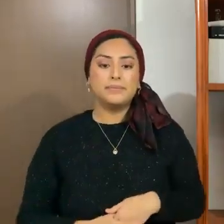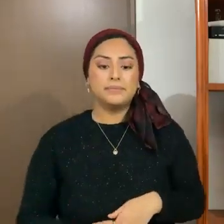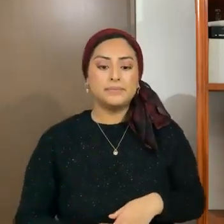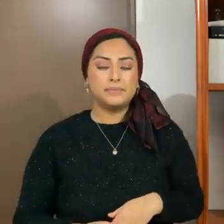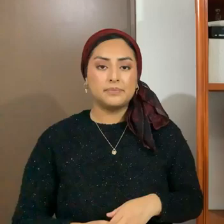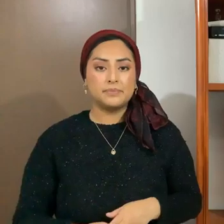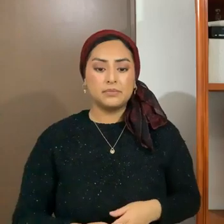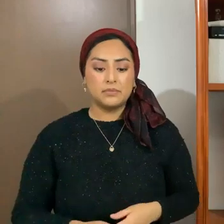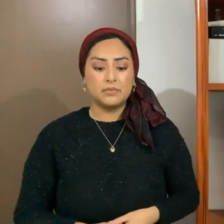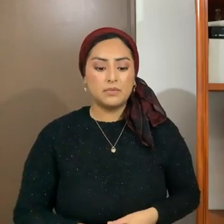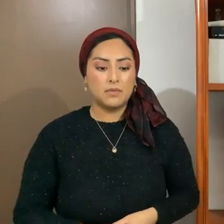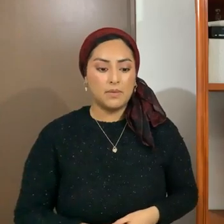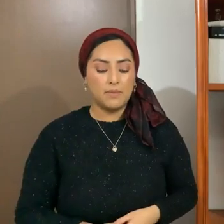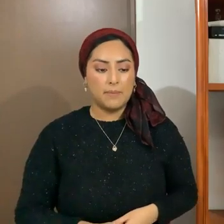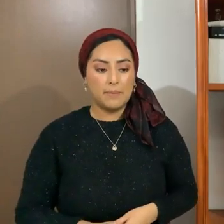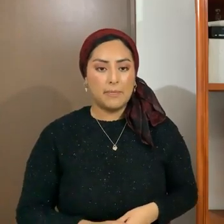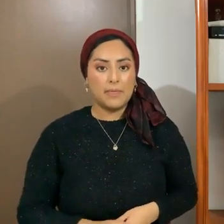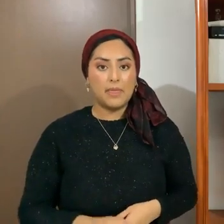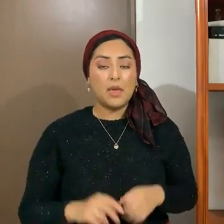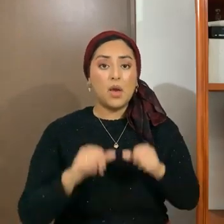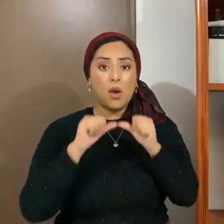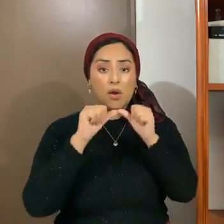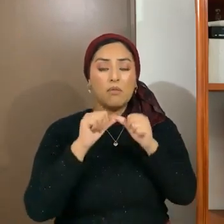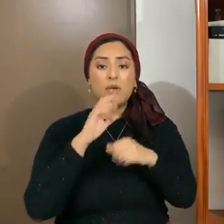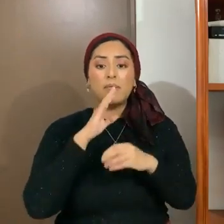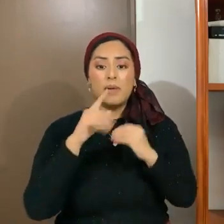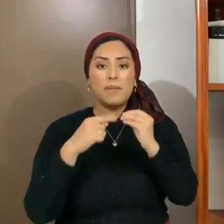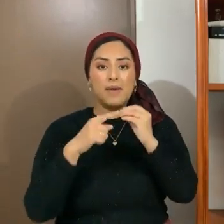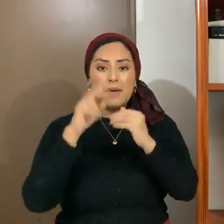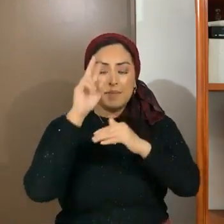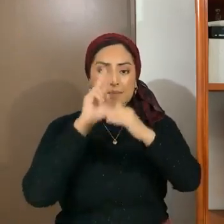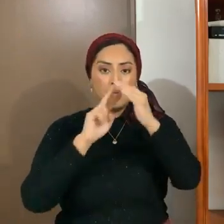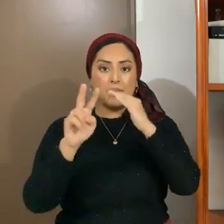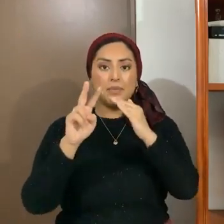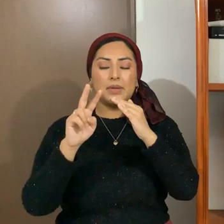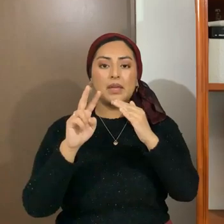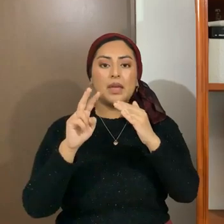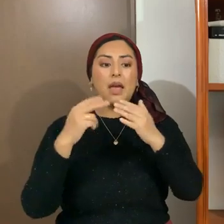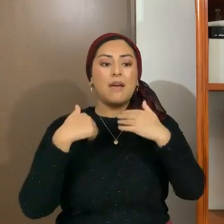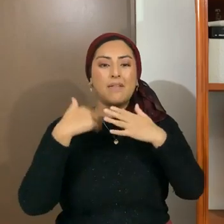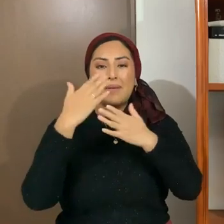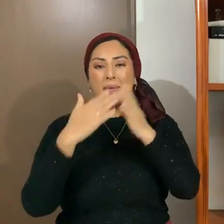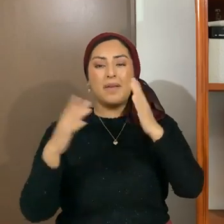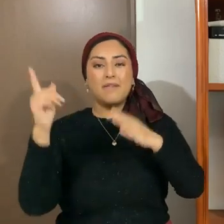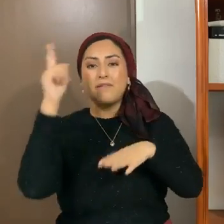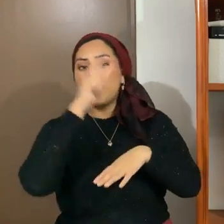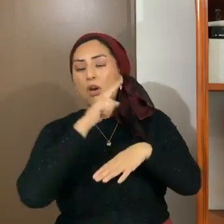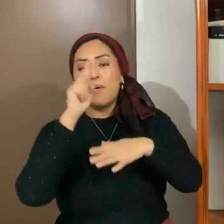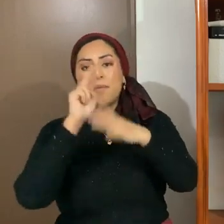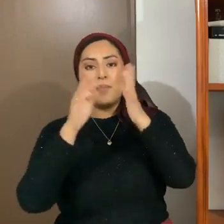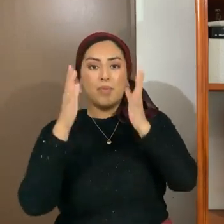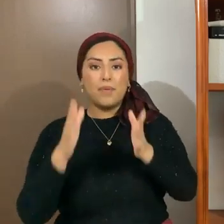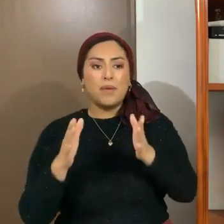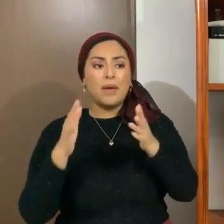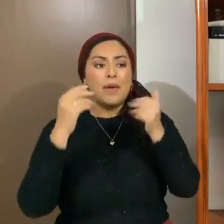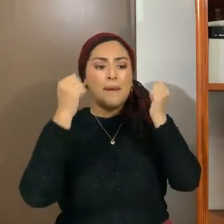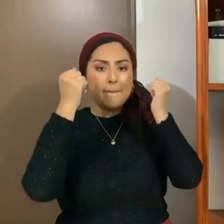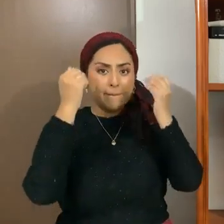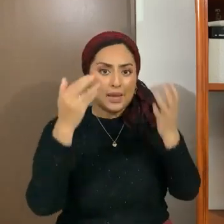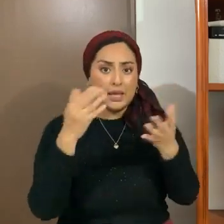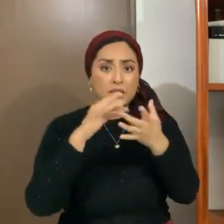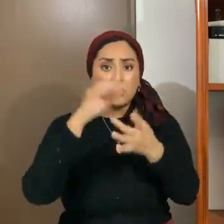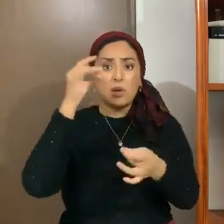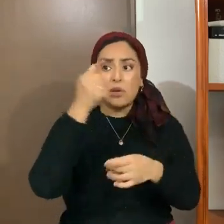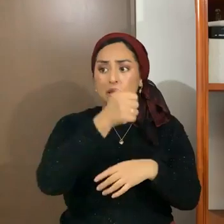sus frutos los conoceréis. Siempre que se habla de la profecía empiezan a salir falsos dones y falsos profetas. ¿Por qué? Porque hay muchas almas